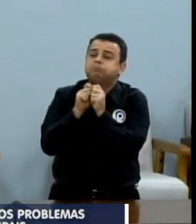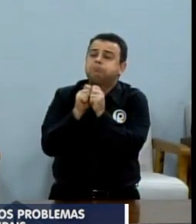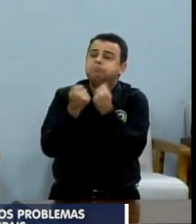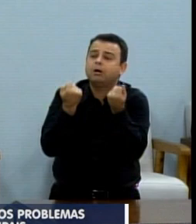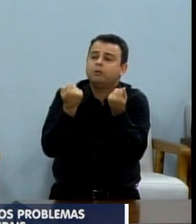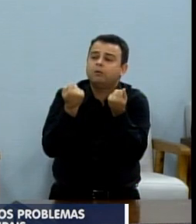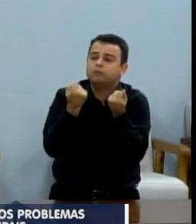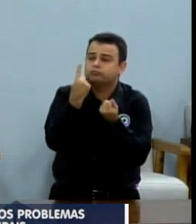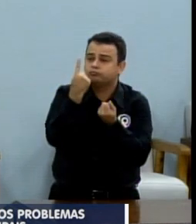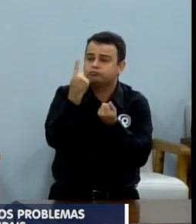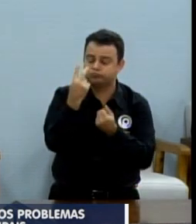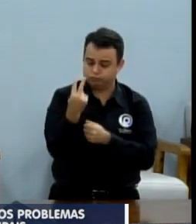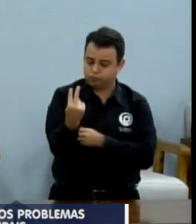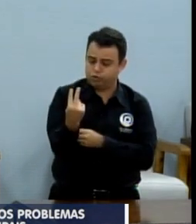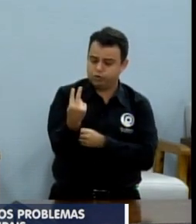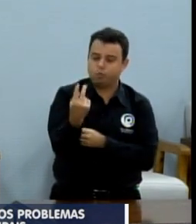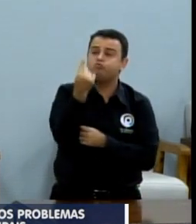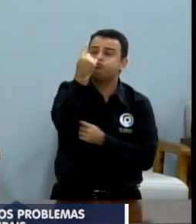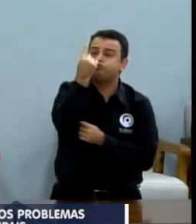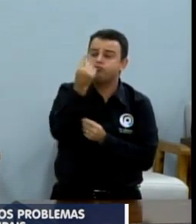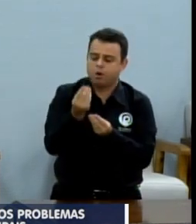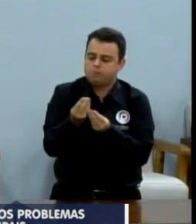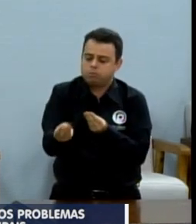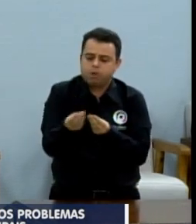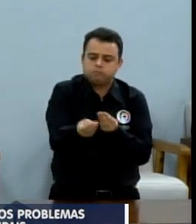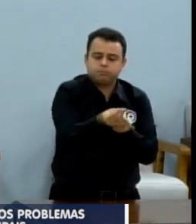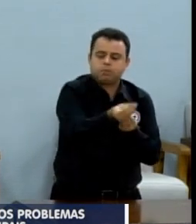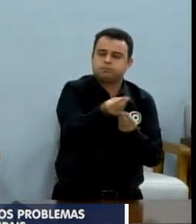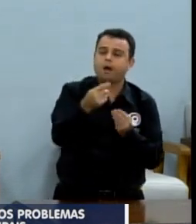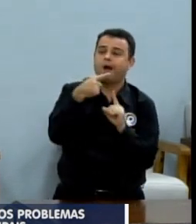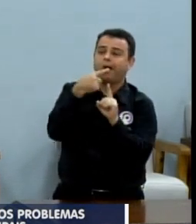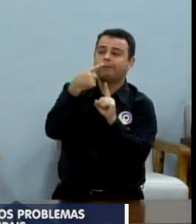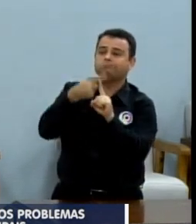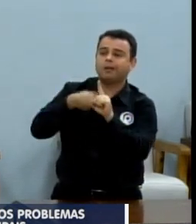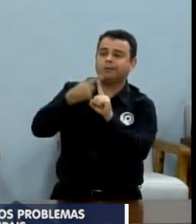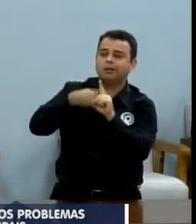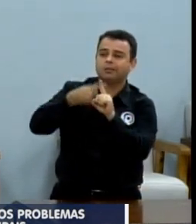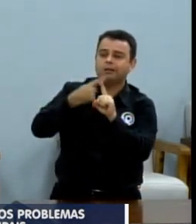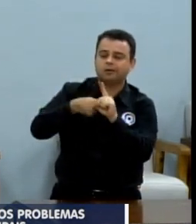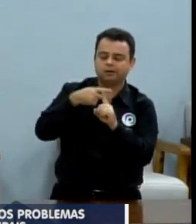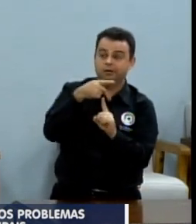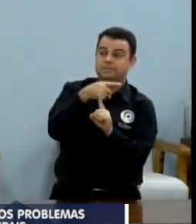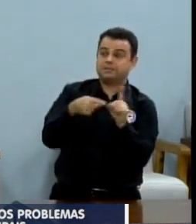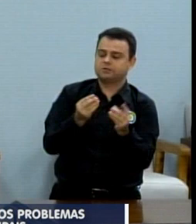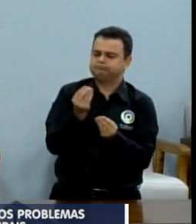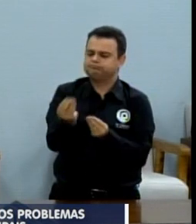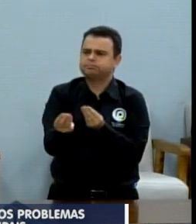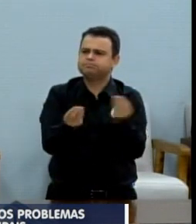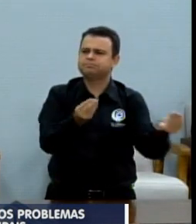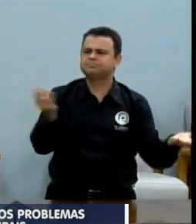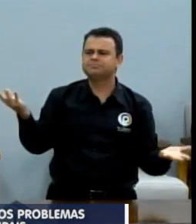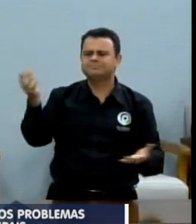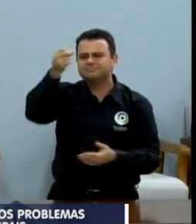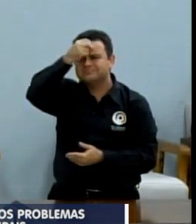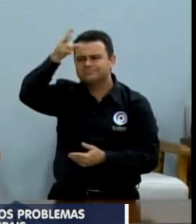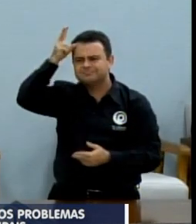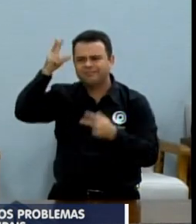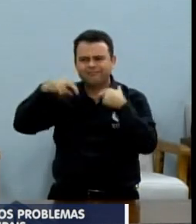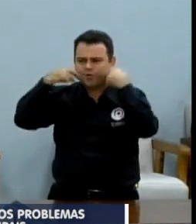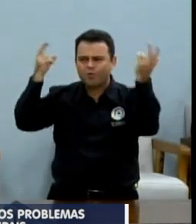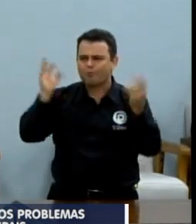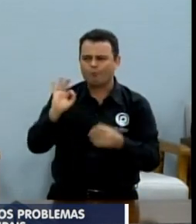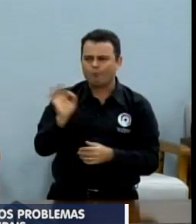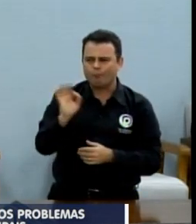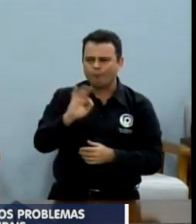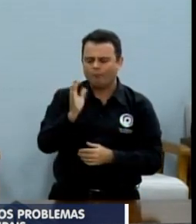dois três dividi uma banana para Três É de você não tem vergonha de mim você não sente nenhum constrangimento